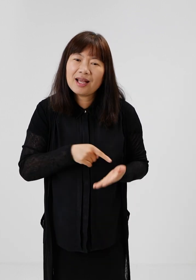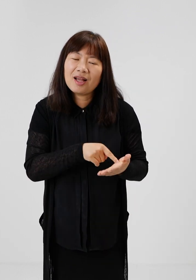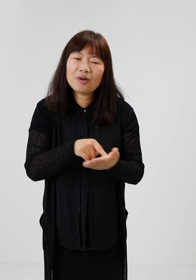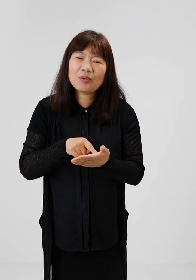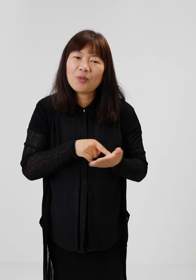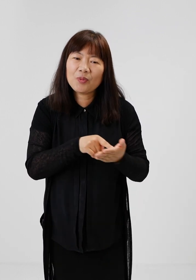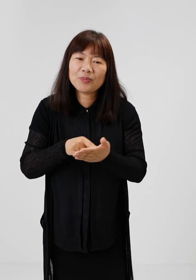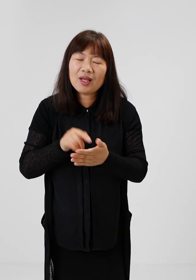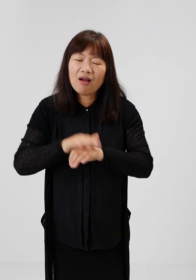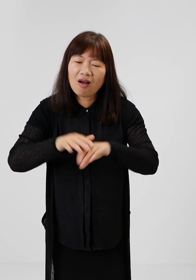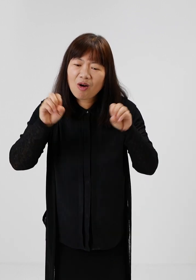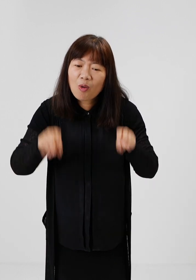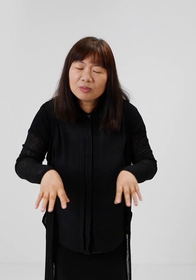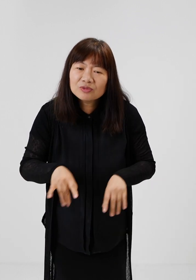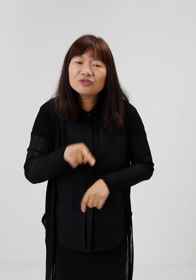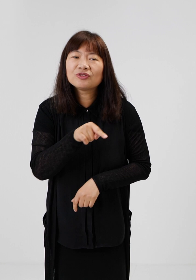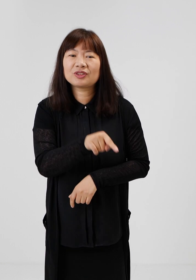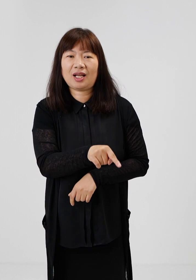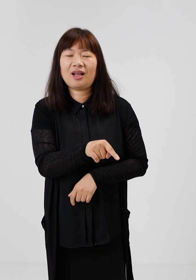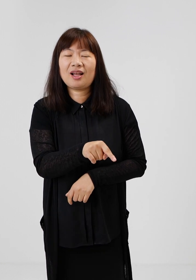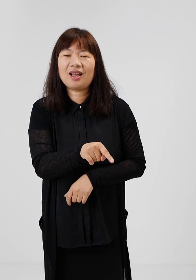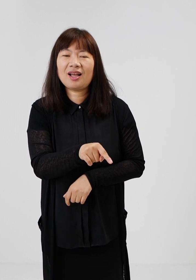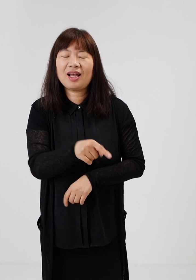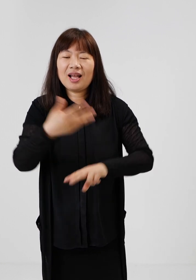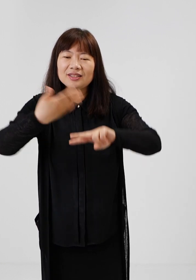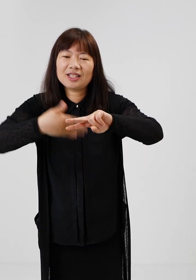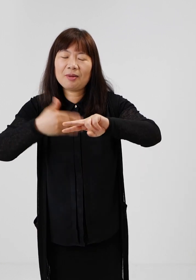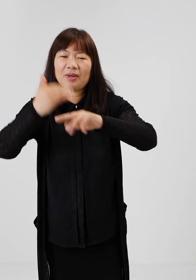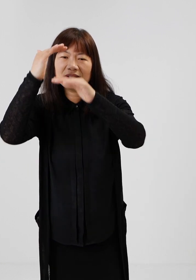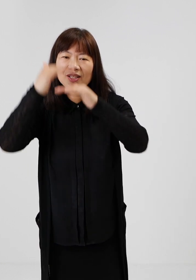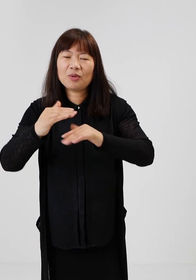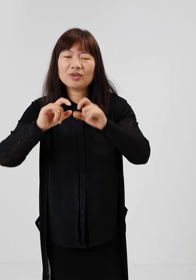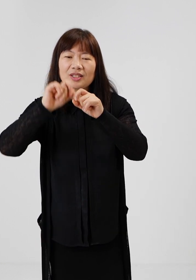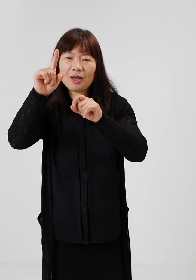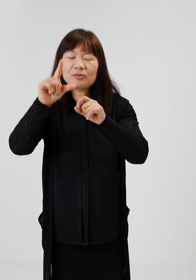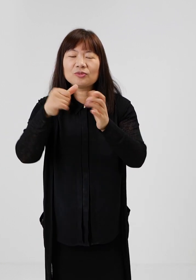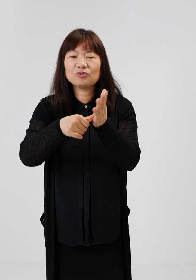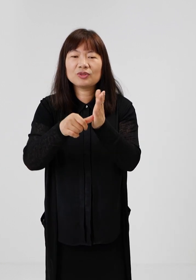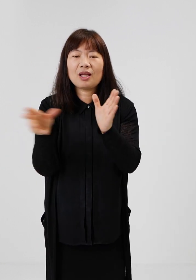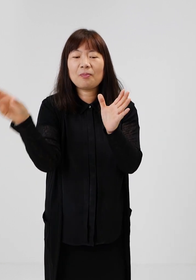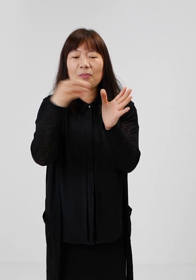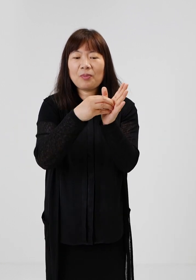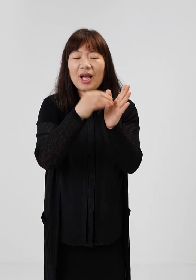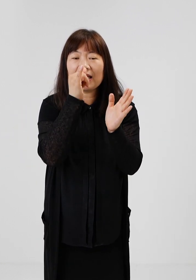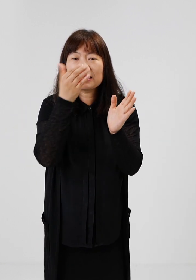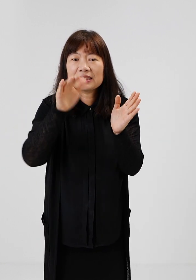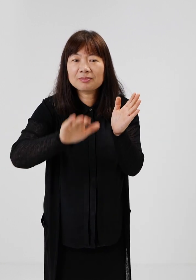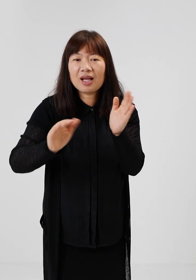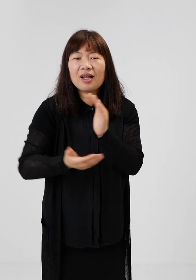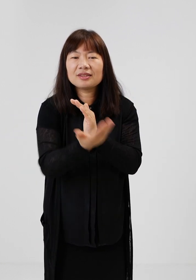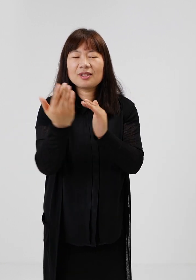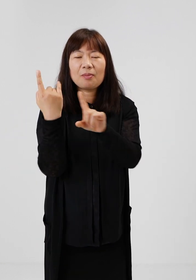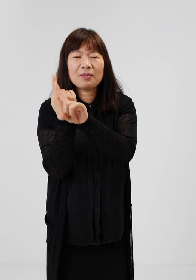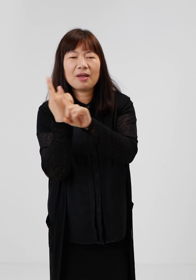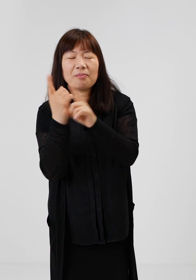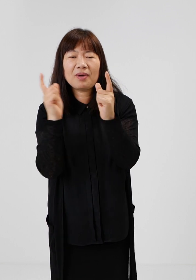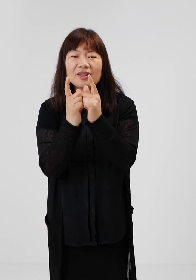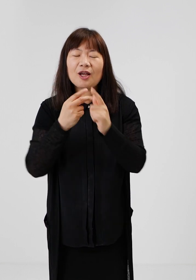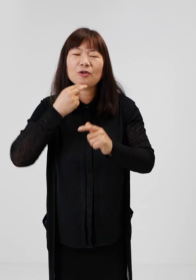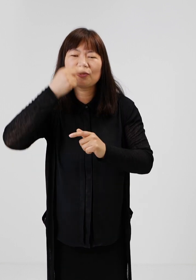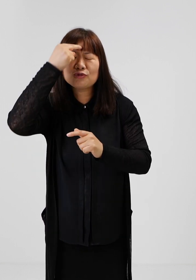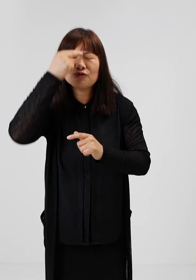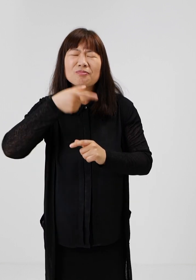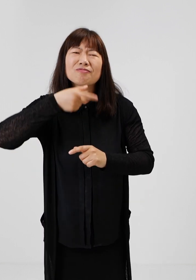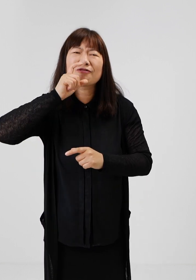고독과 허무가 그 드라마 내용의 대부분의 소재인데 그들은 매일 만나면 술로